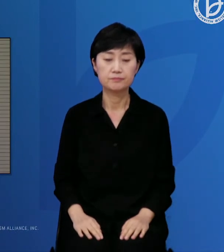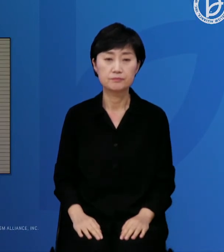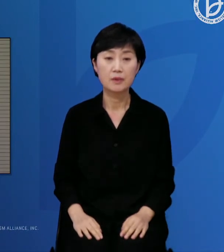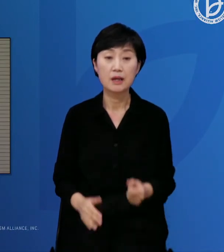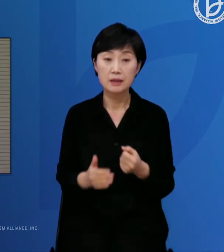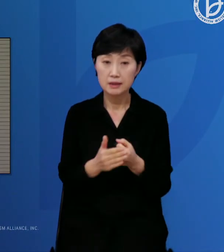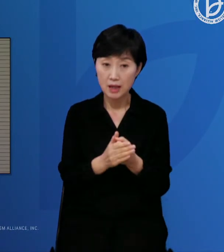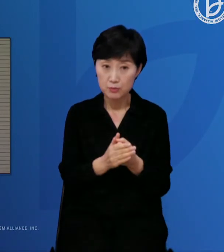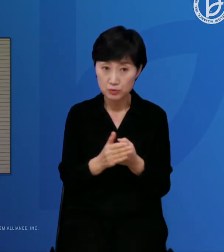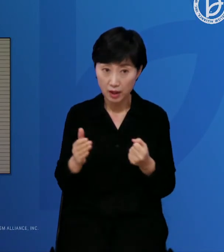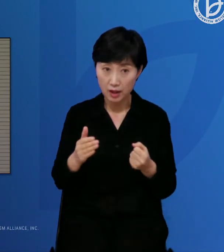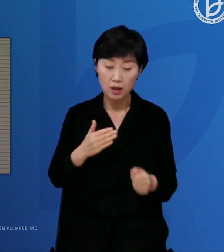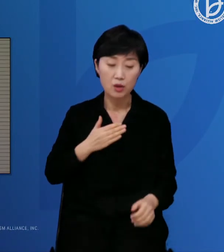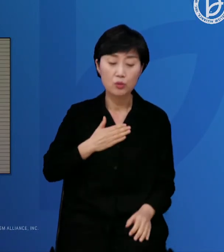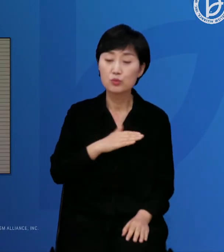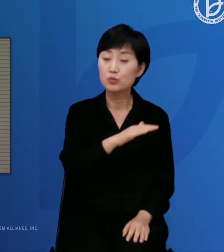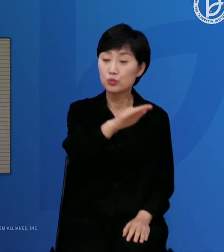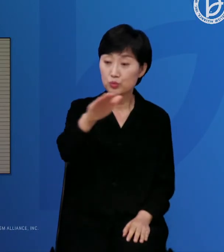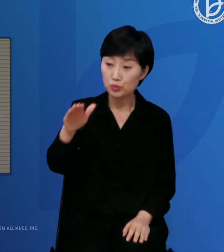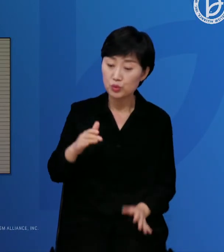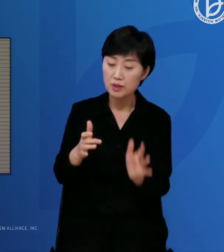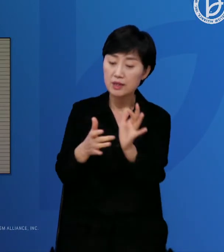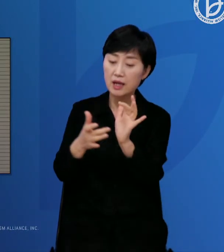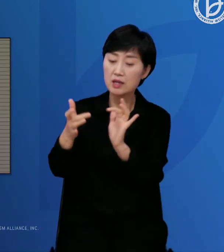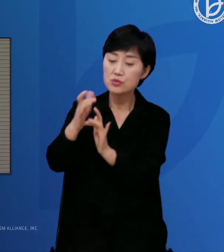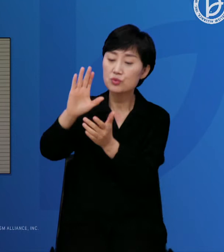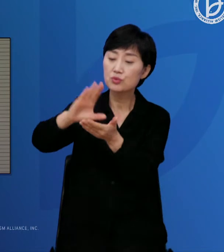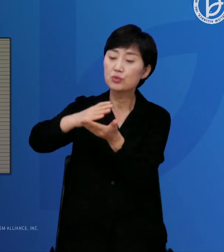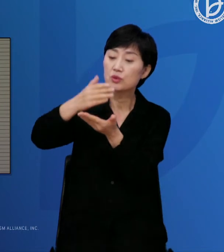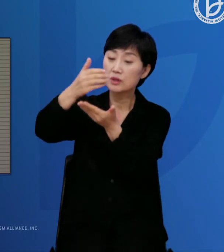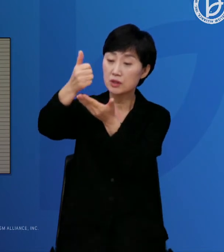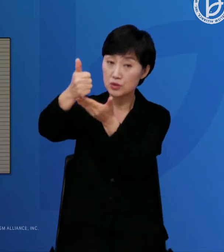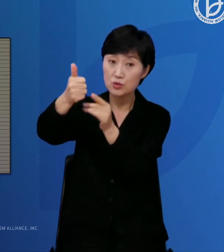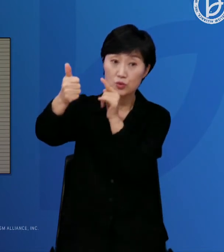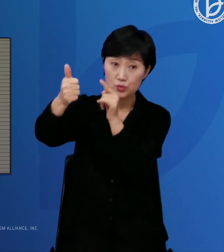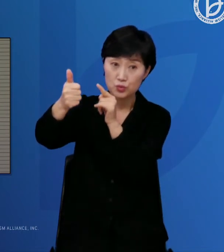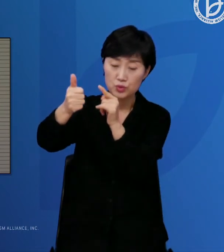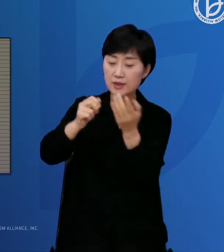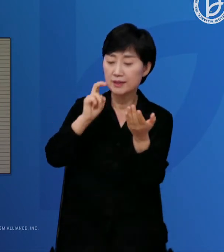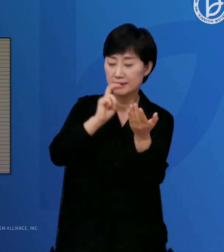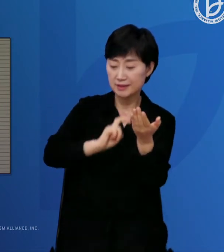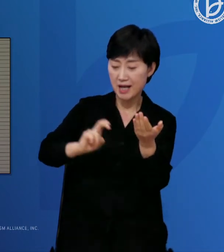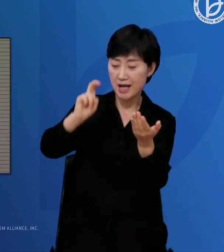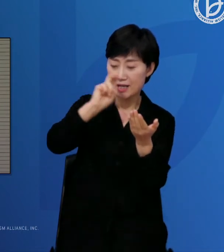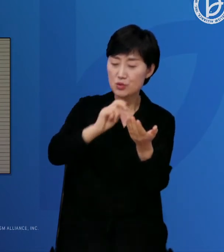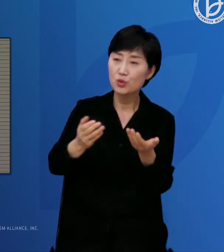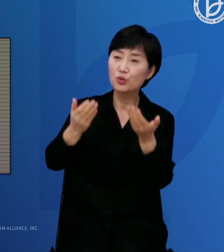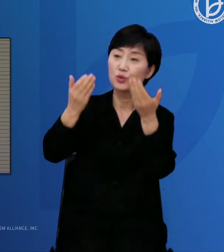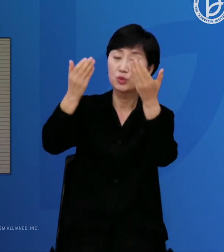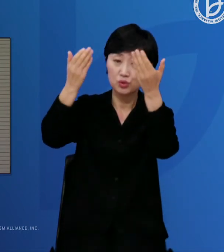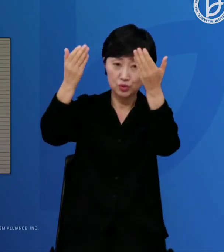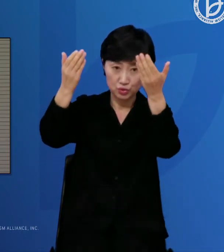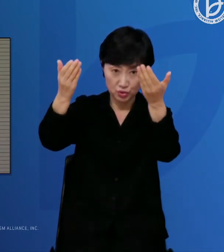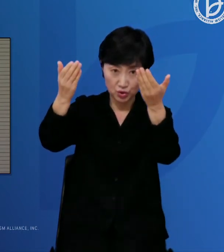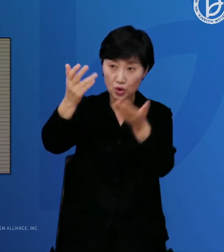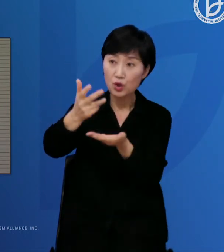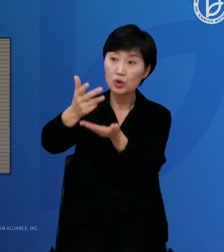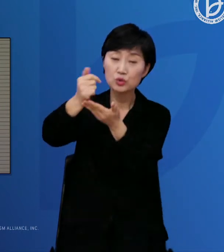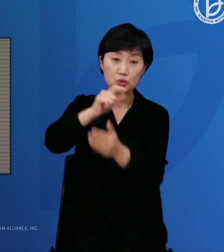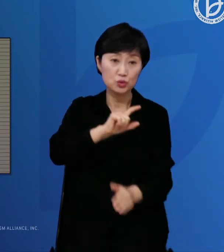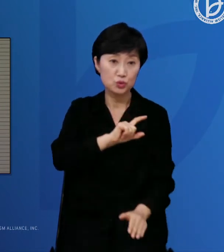그러므로 우리는 예수로 말미암아 항상 찬송의 제사를 하나님께 드리자. 이는 그 이름을 증언하는